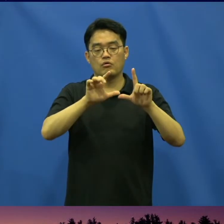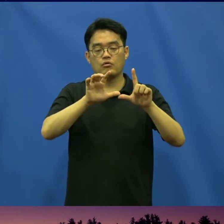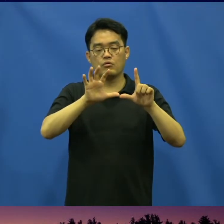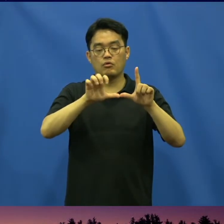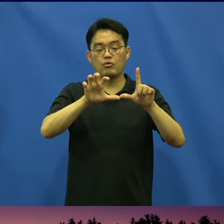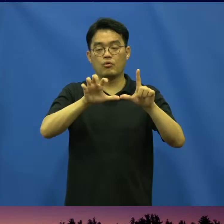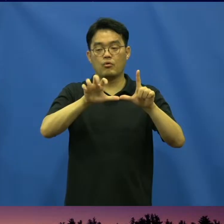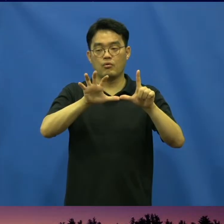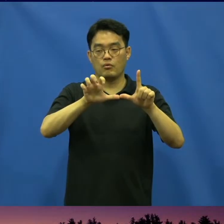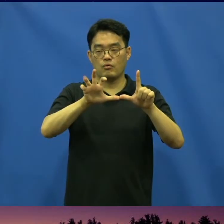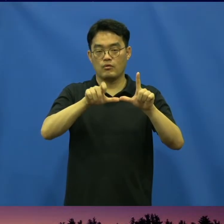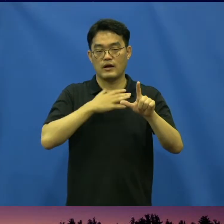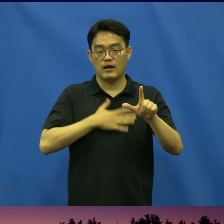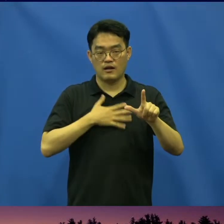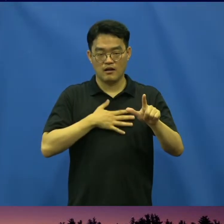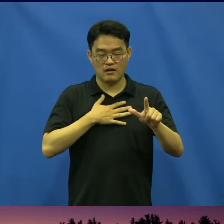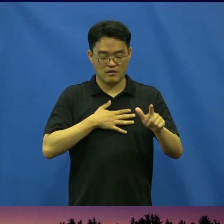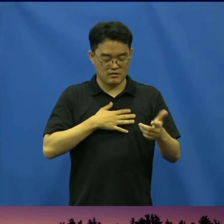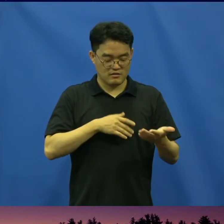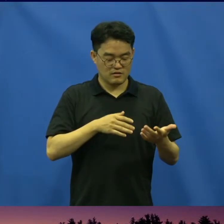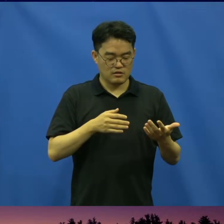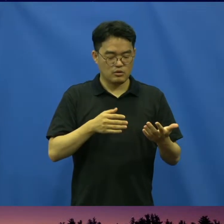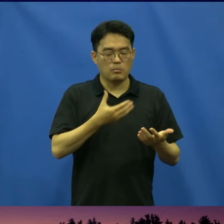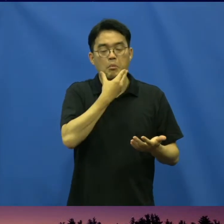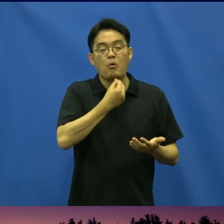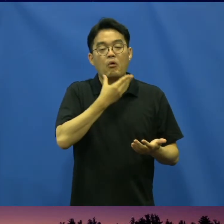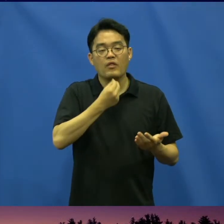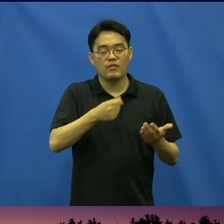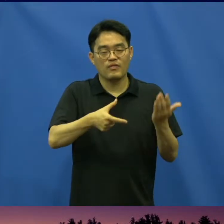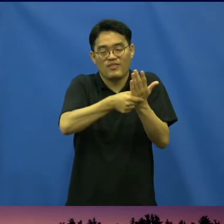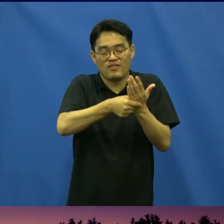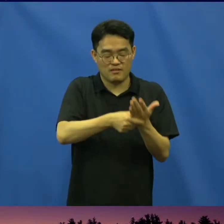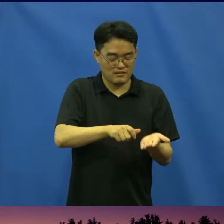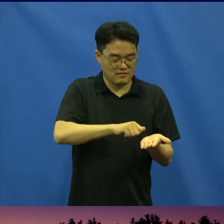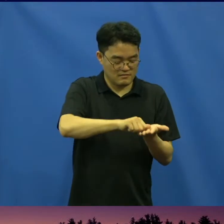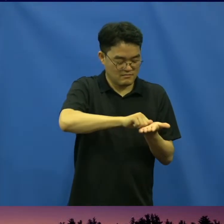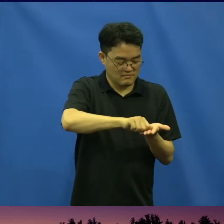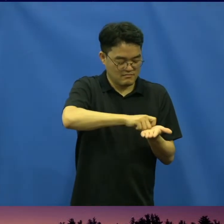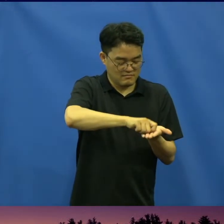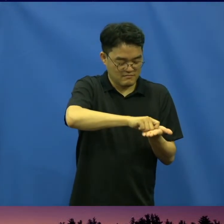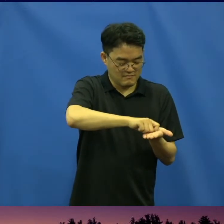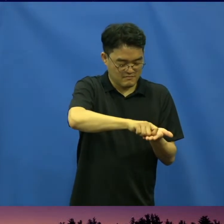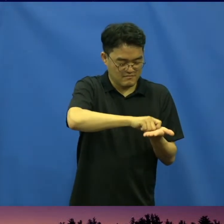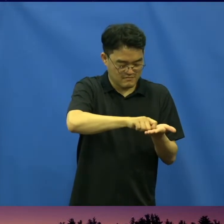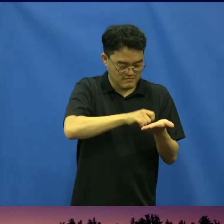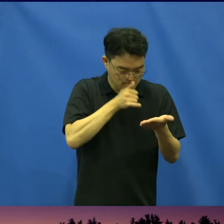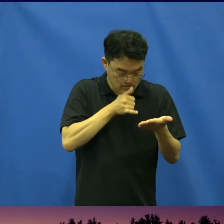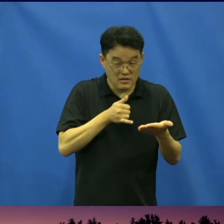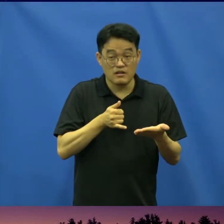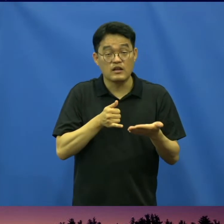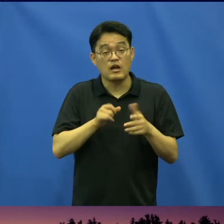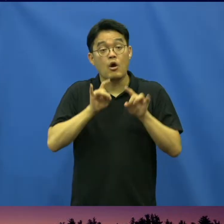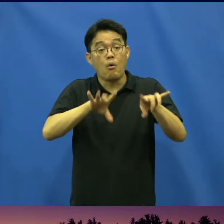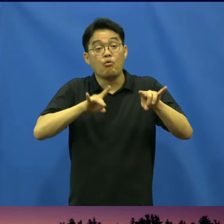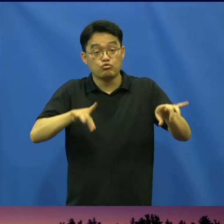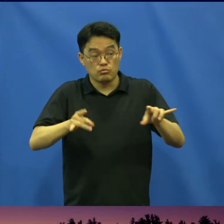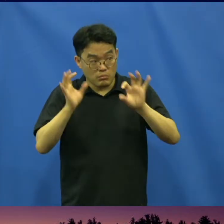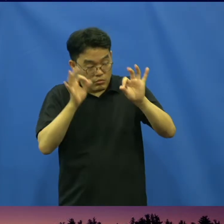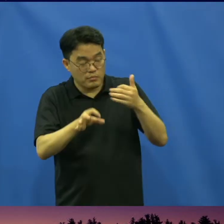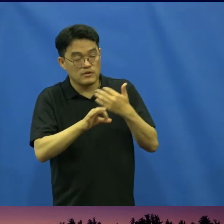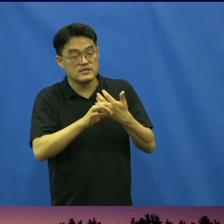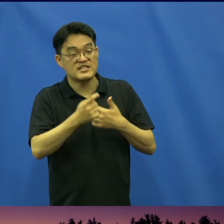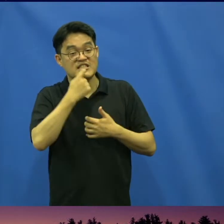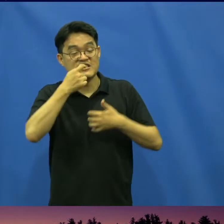있어요. 그걸 것은 뭐 맞춰주면 돈을 받는가 봐요. 인스턴트 로또가 있는데 할머니들이 그거 사가지고